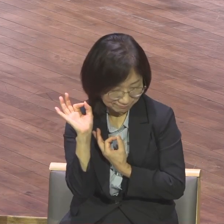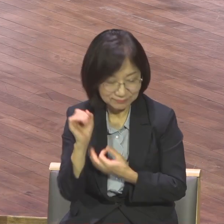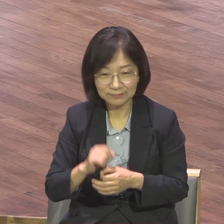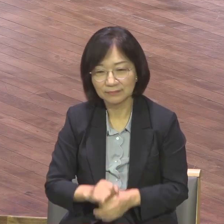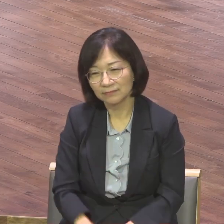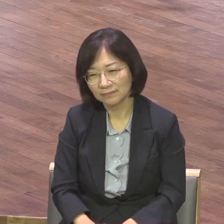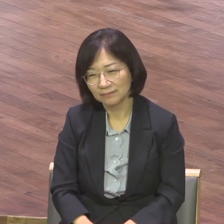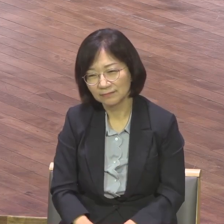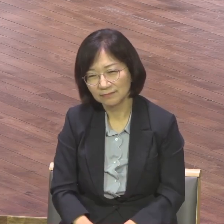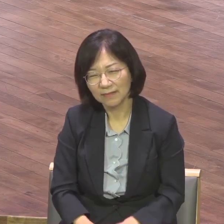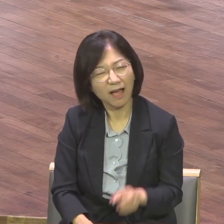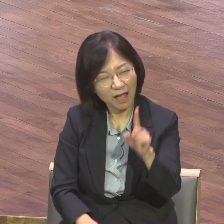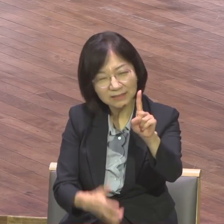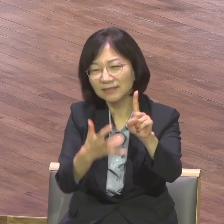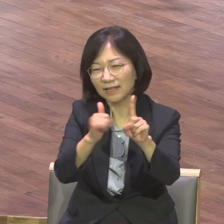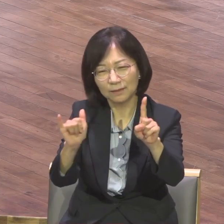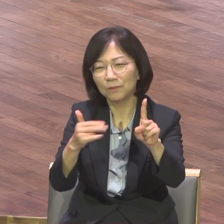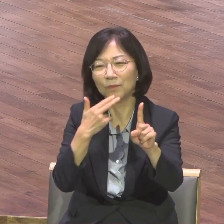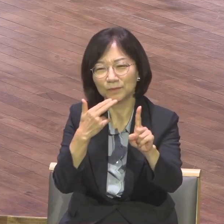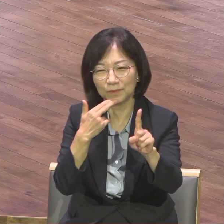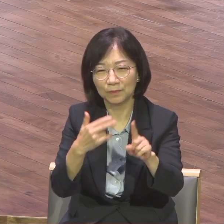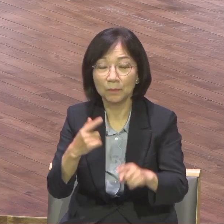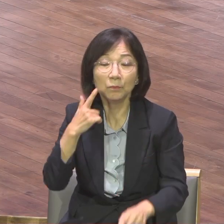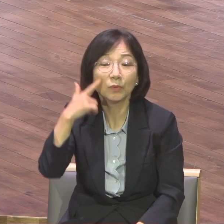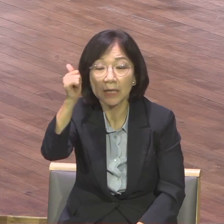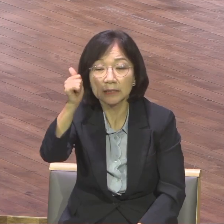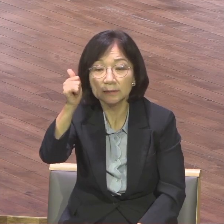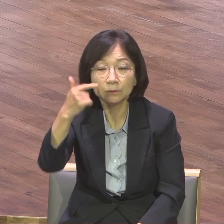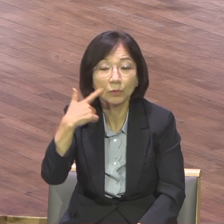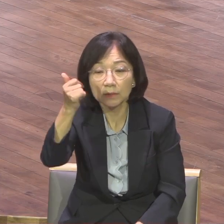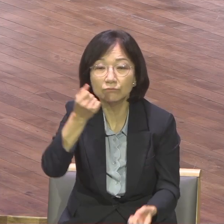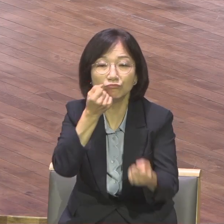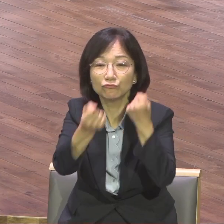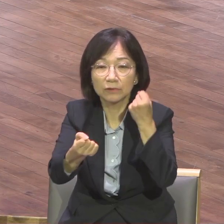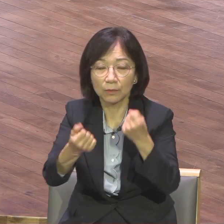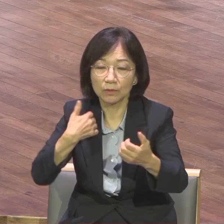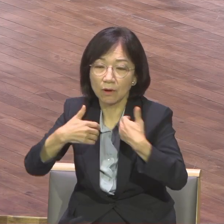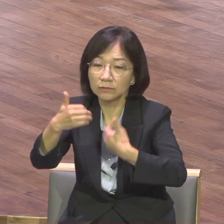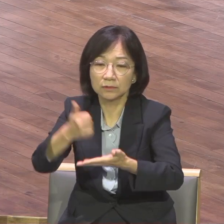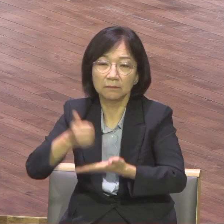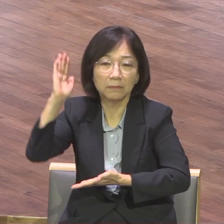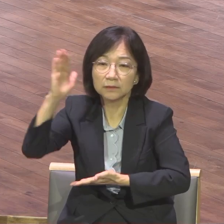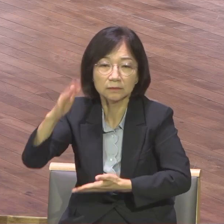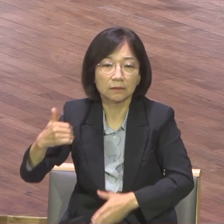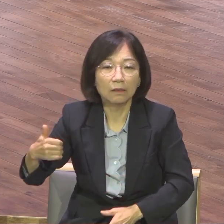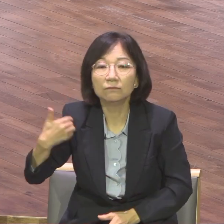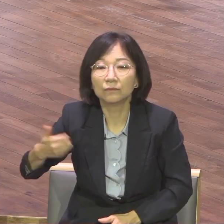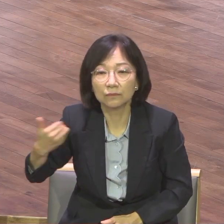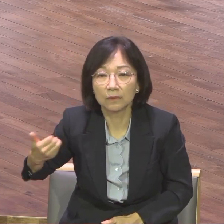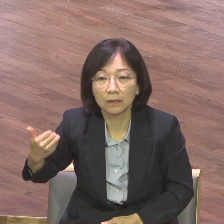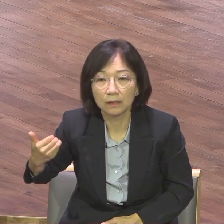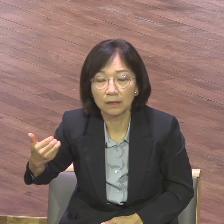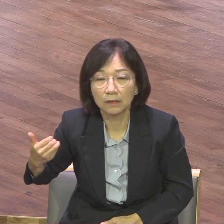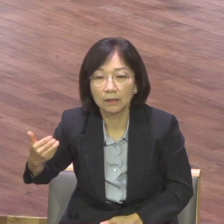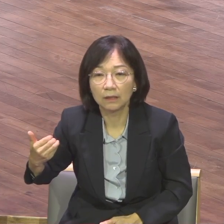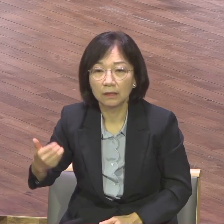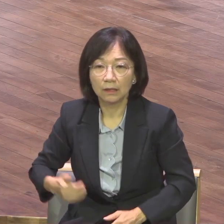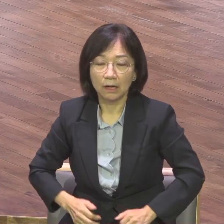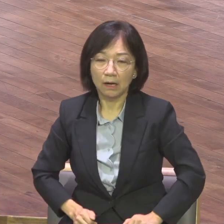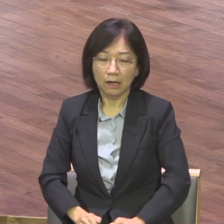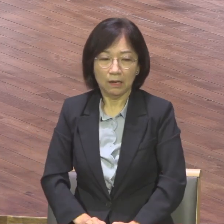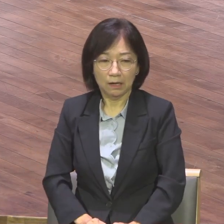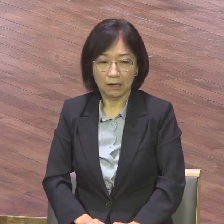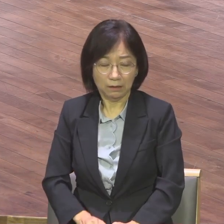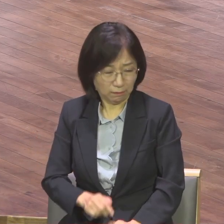아무도 못해. 그러니 제자 나오겠어요? 그 교회가 그 목회 현장에 본인이 영접 메시지도